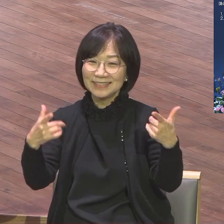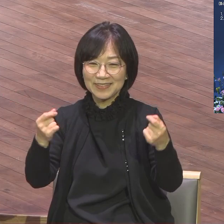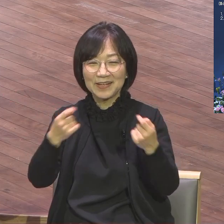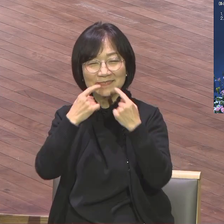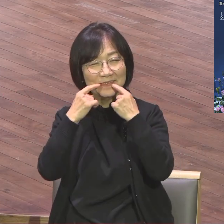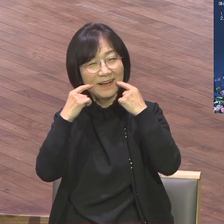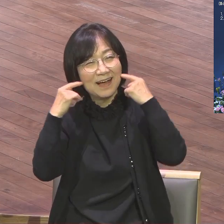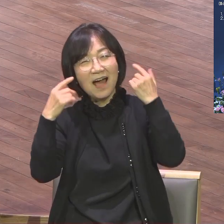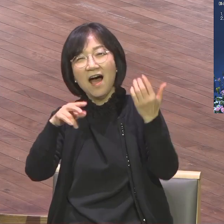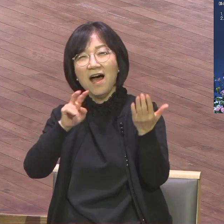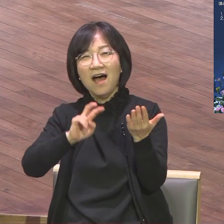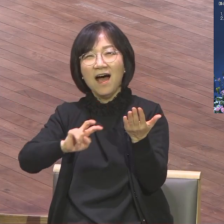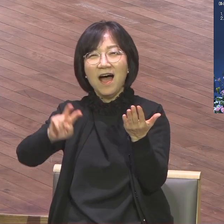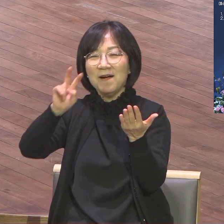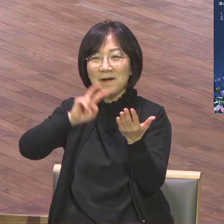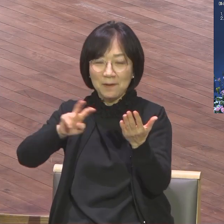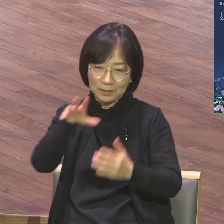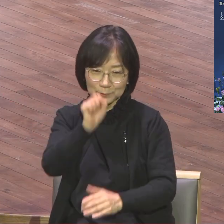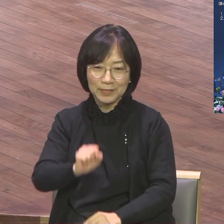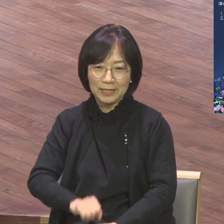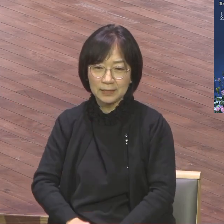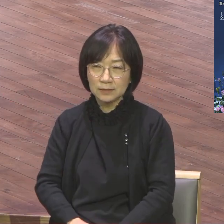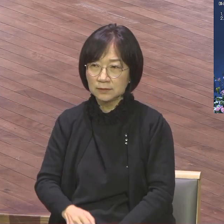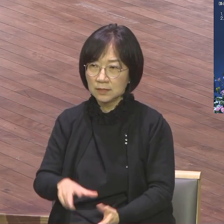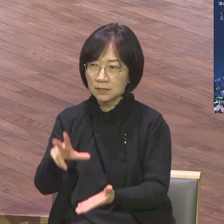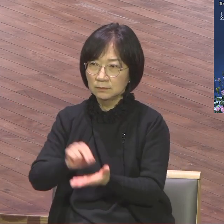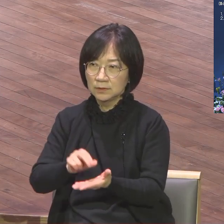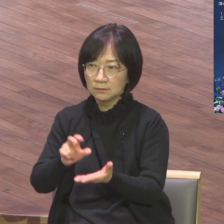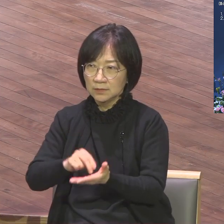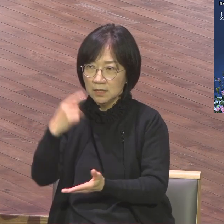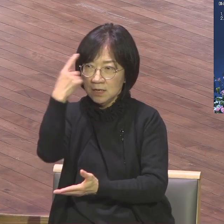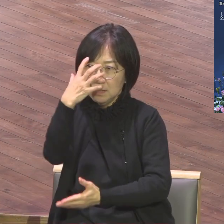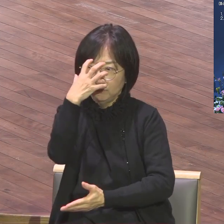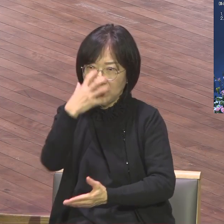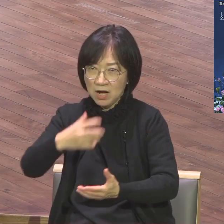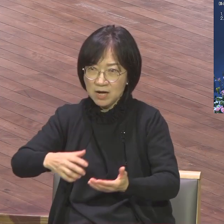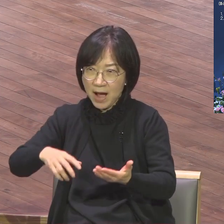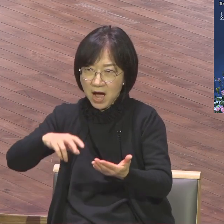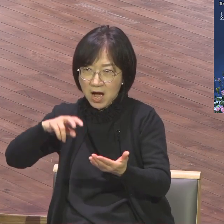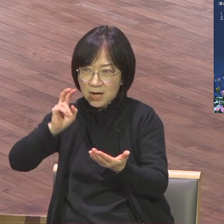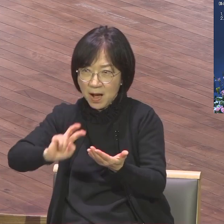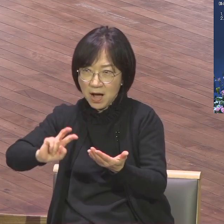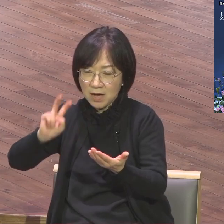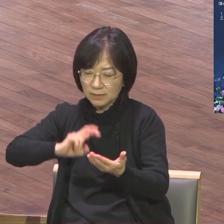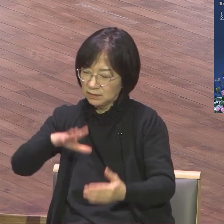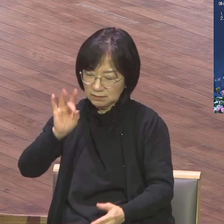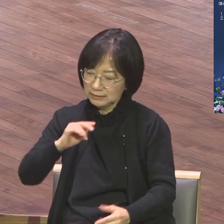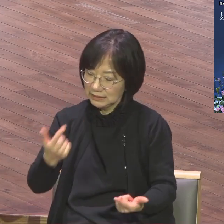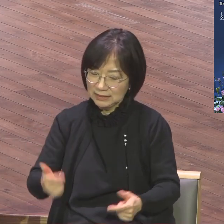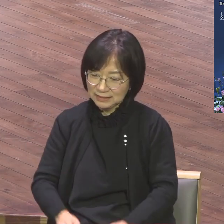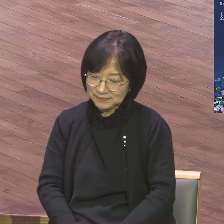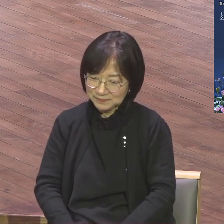해결받아 해방된 자들 같네. 아멘. 문제 꽉 잡혀가지고 뭔 찬양을 합니까?